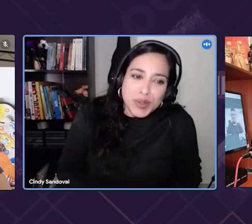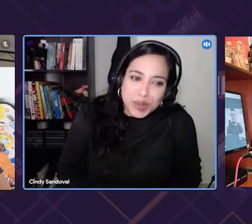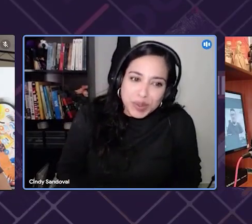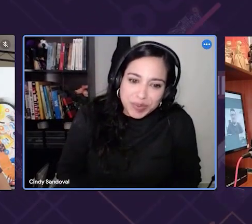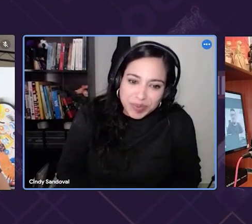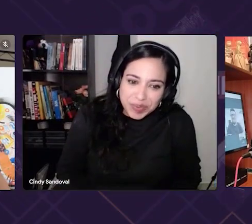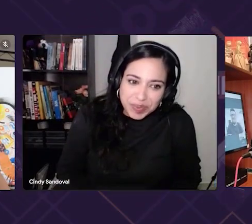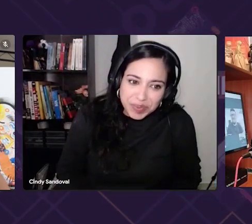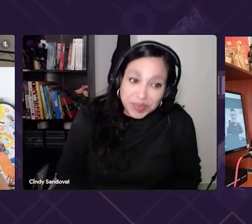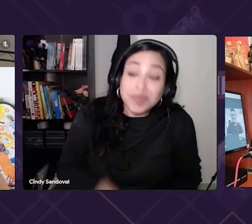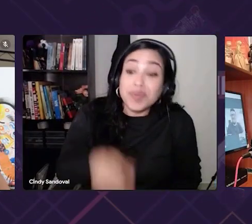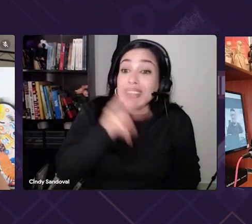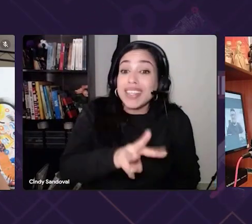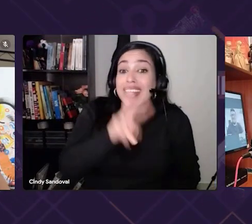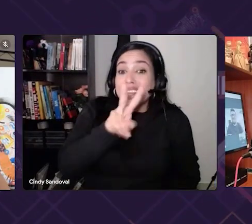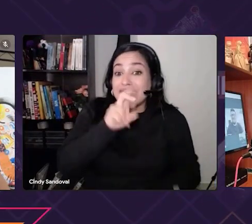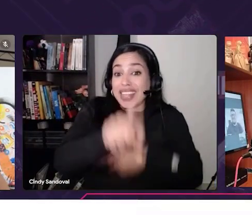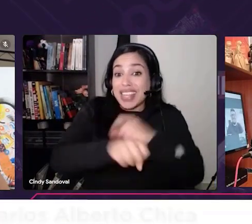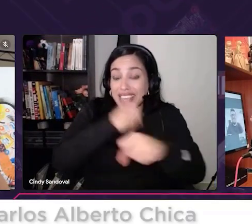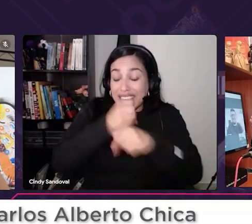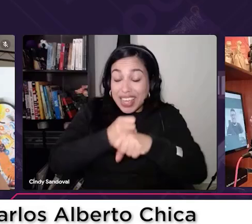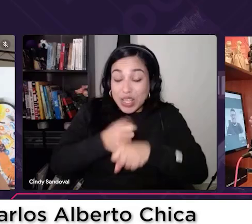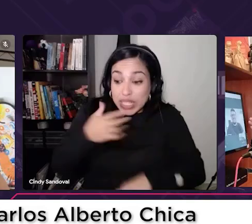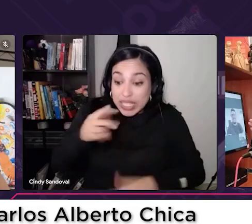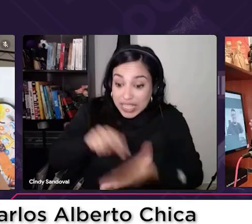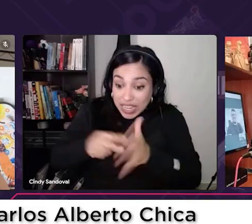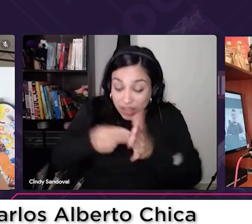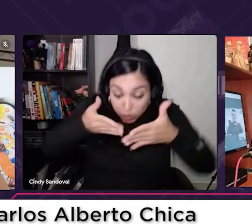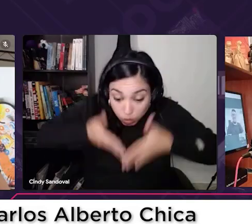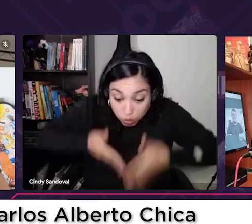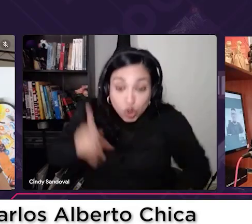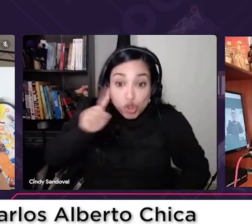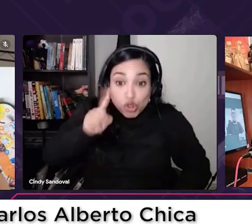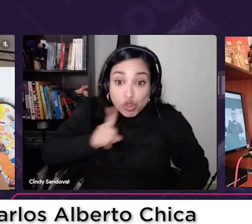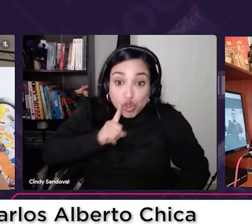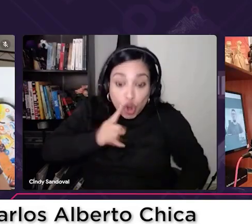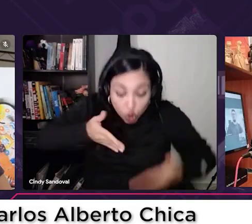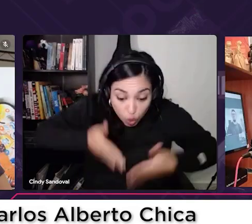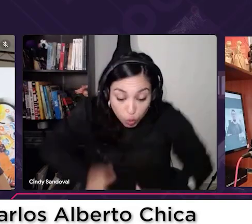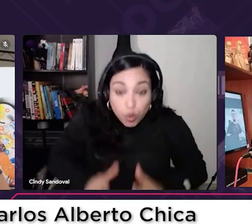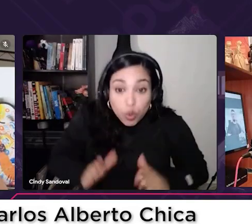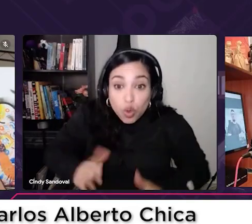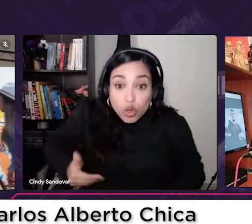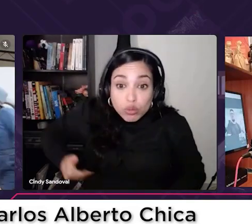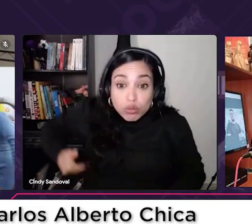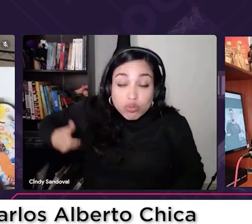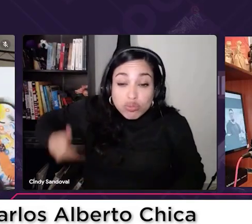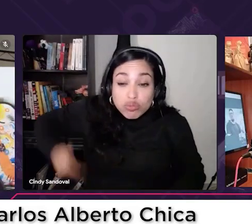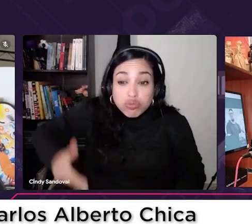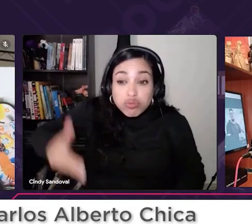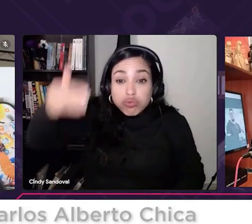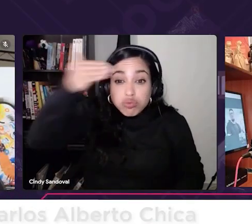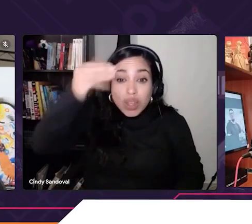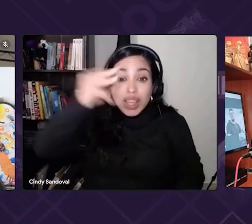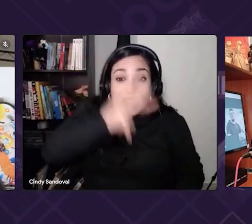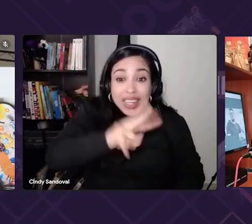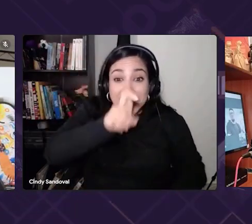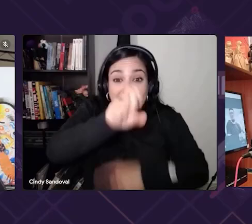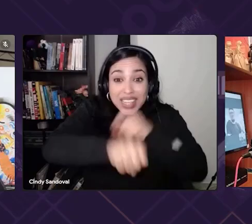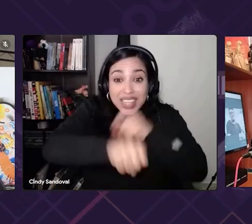37 años. 37. Han pasado 37 años y qué bueno saber que hoy tú eres un